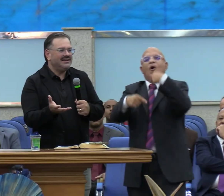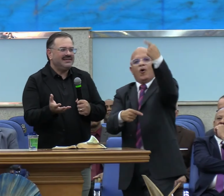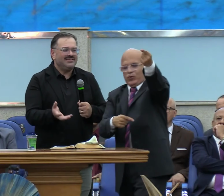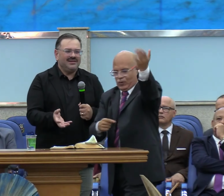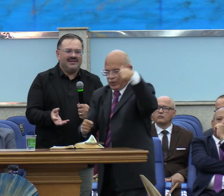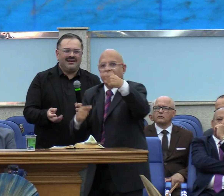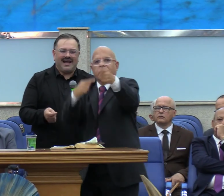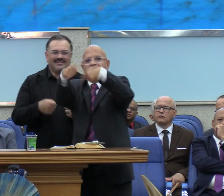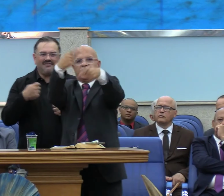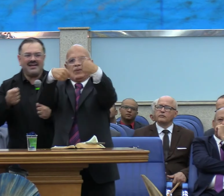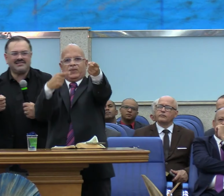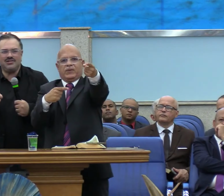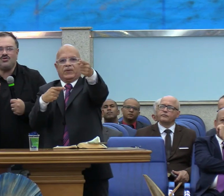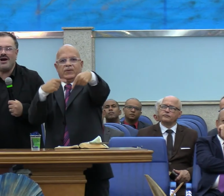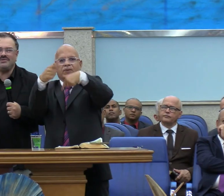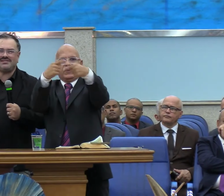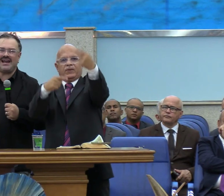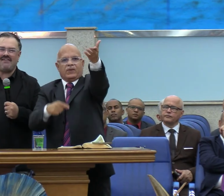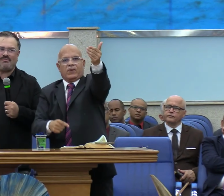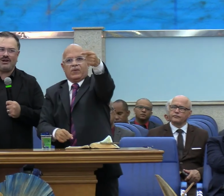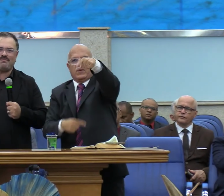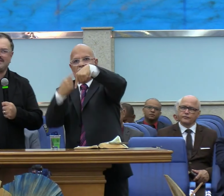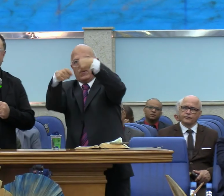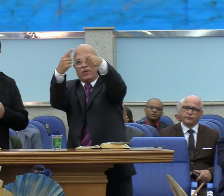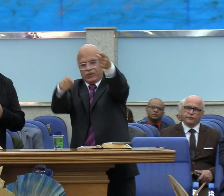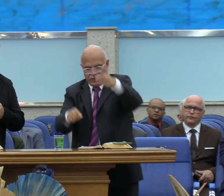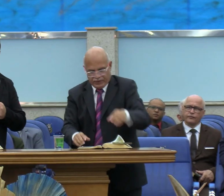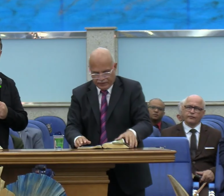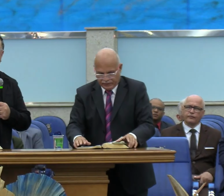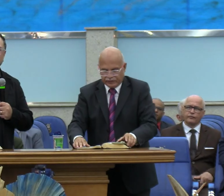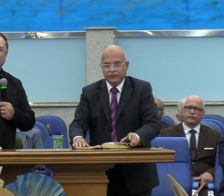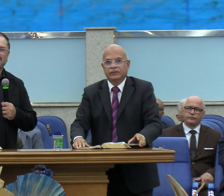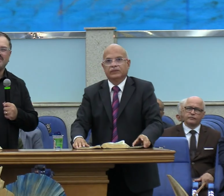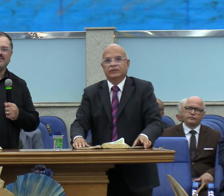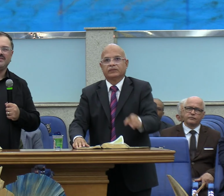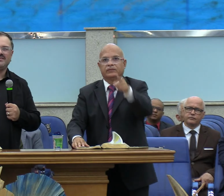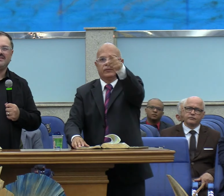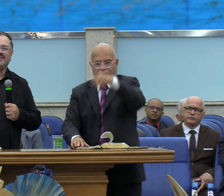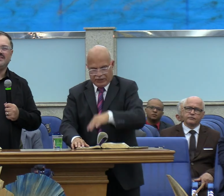palavra, através que João escreve. Pode passar um outro?